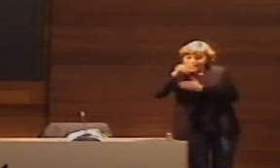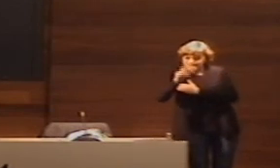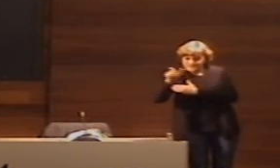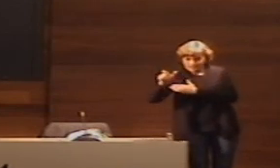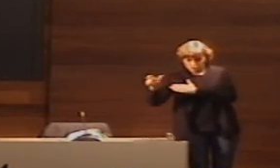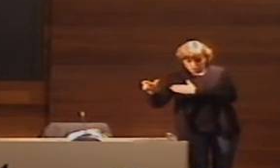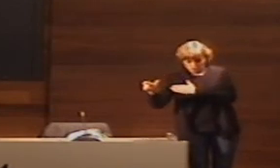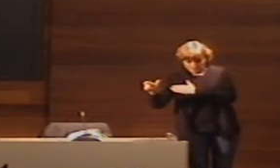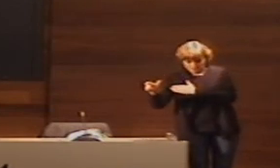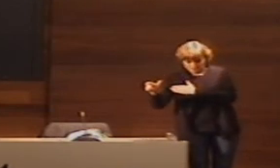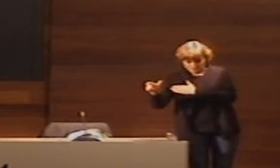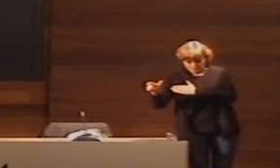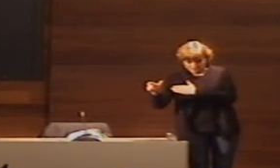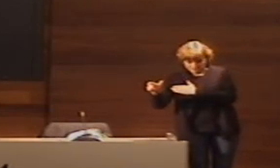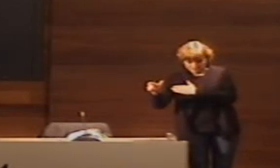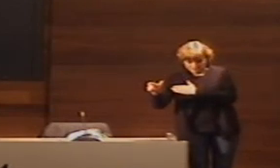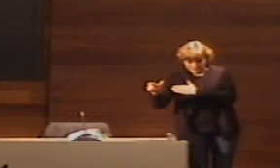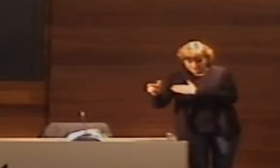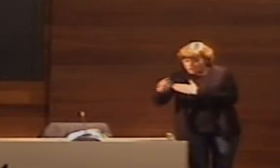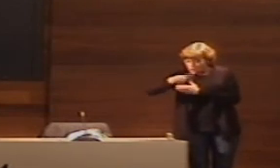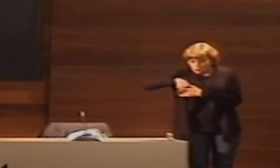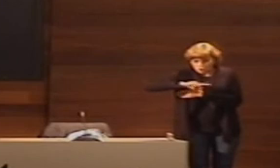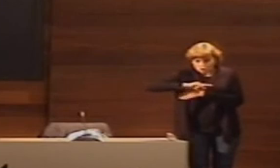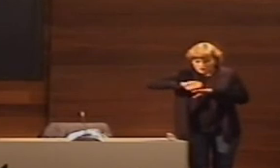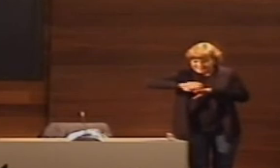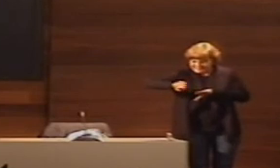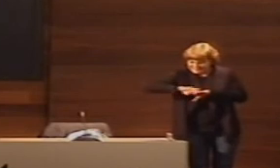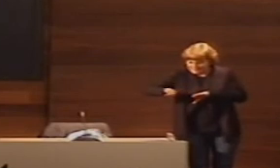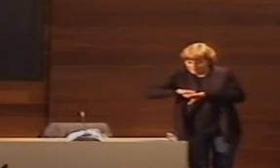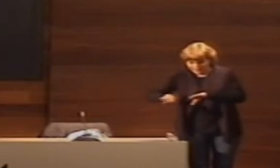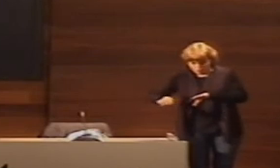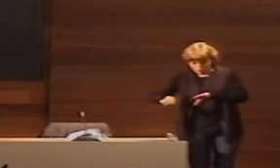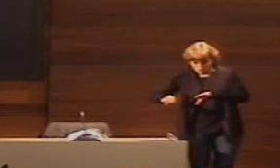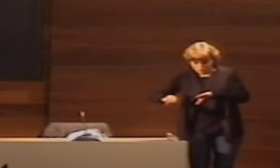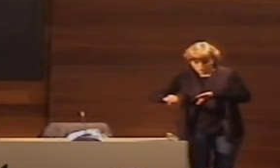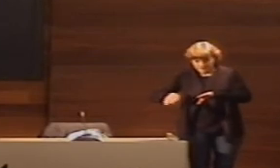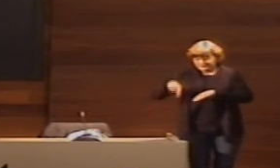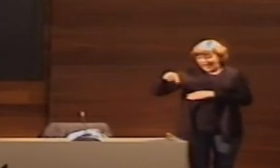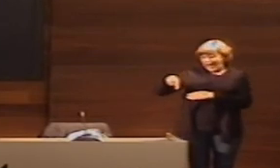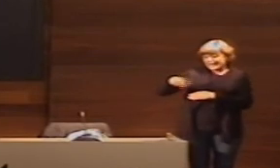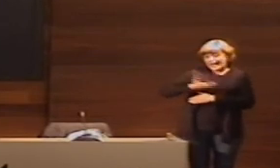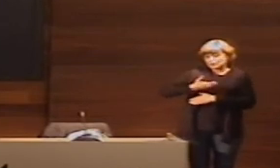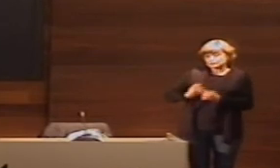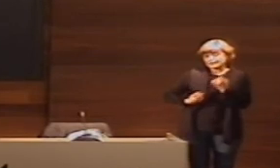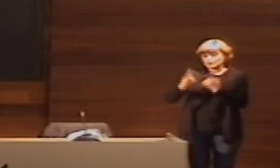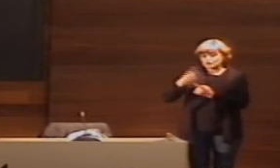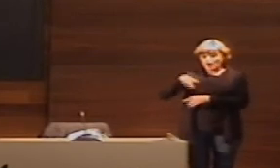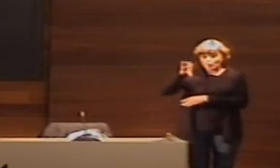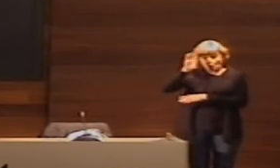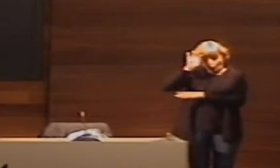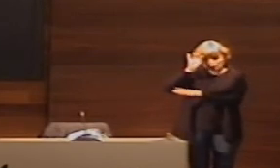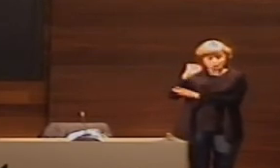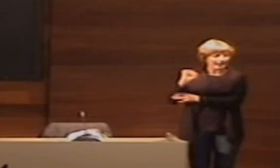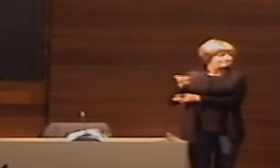personas con una recogida selectiva de 90,19. Entonces, ya que no se hace caso o no se quiere indagar